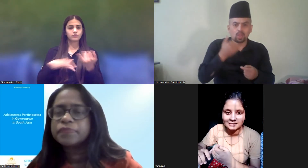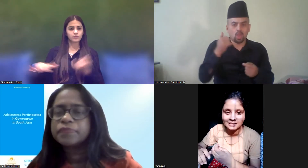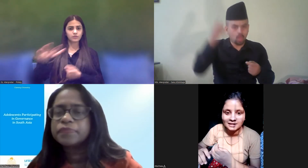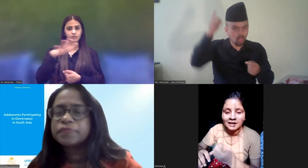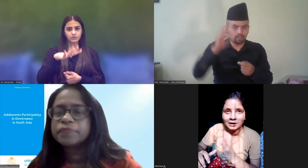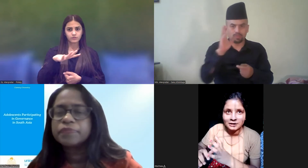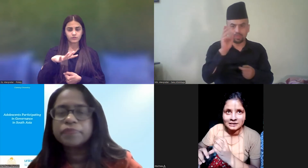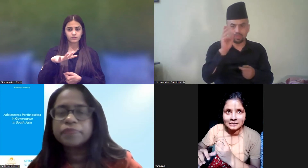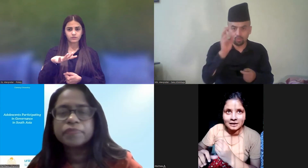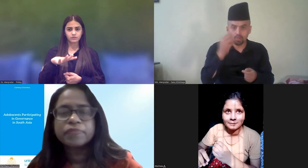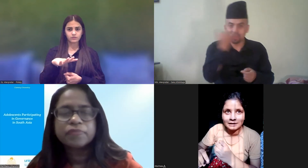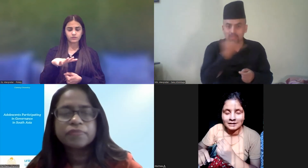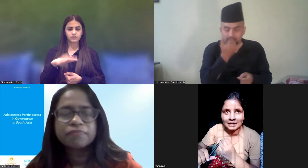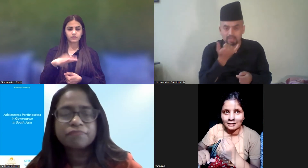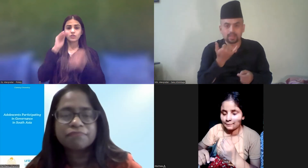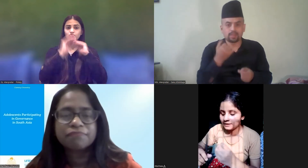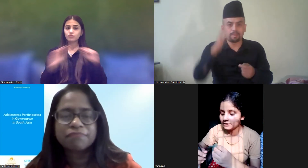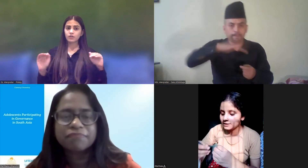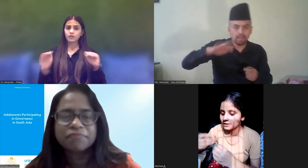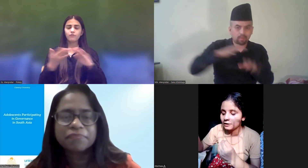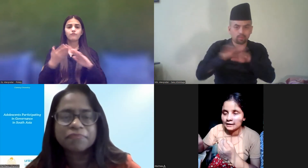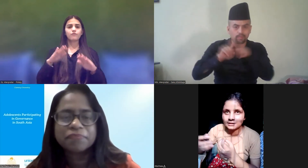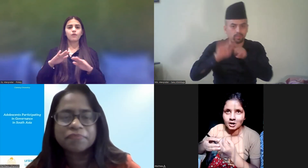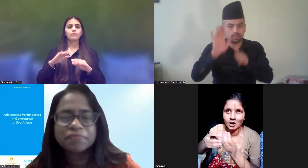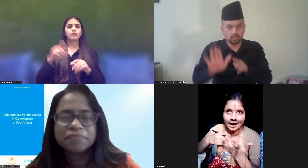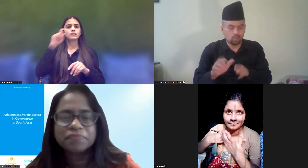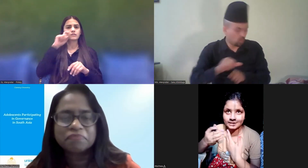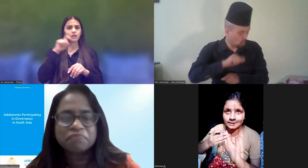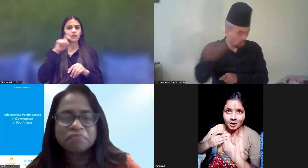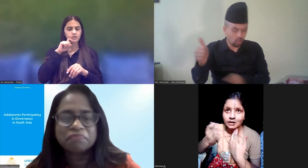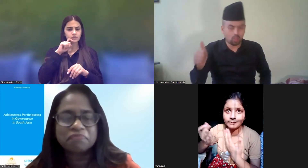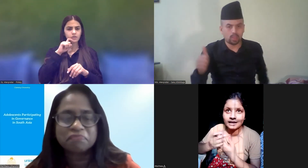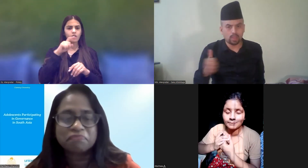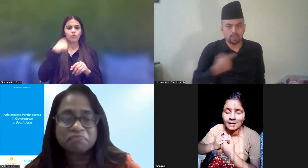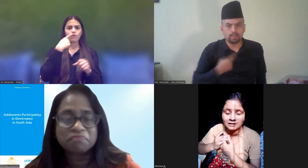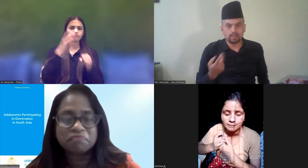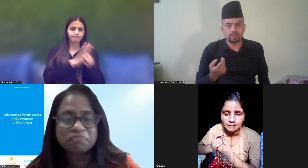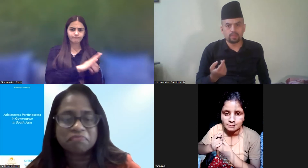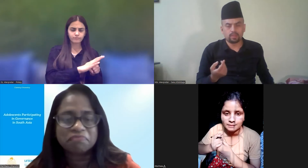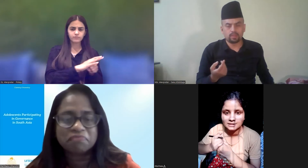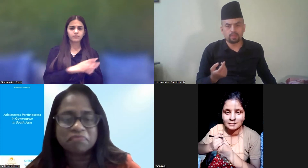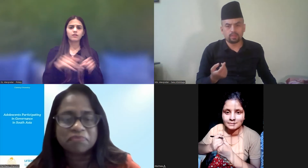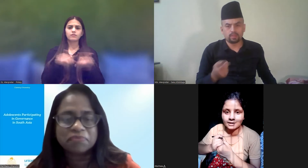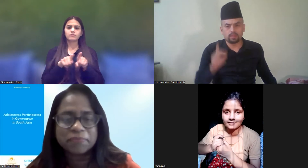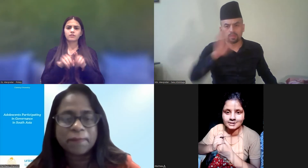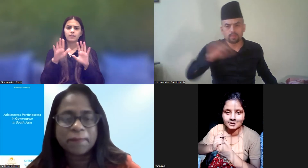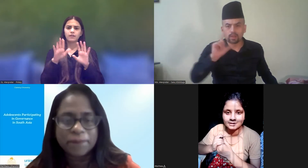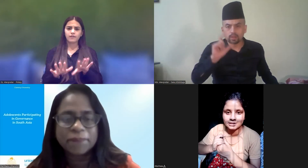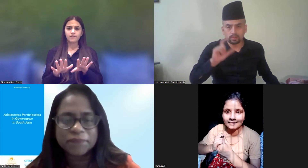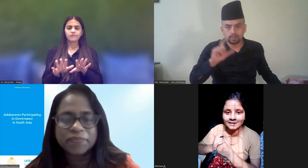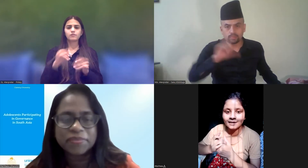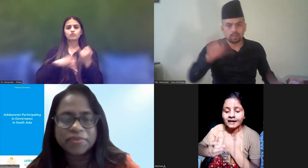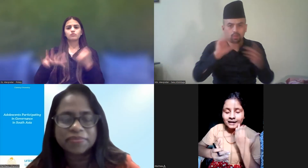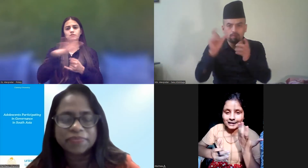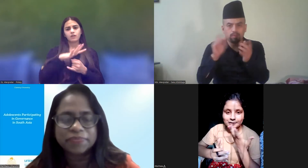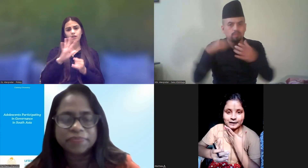छन् नि त हो यिनीहरू बालबालिकाहरूलाई पनि जस्तै अन्य जस्तै हामी जस्तै अन्य बाल क्लबमा पनि त समावेश गर्न सकिन्छ होला